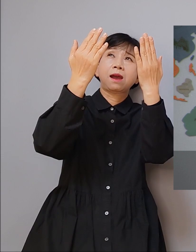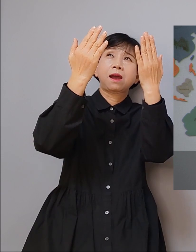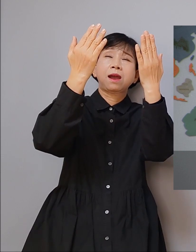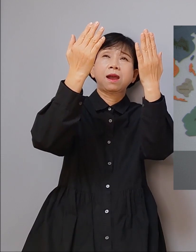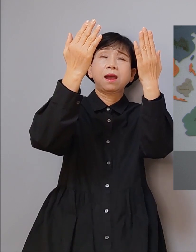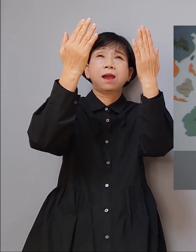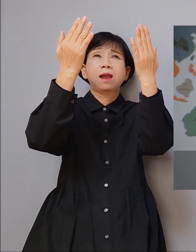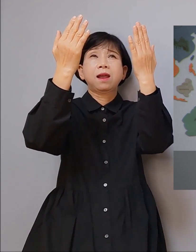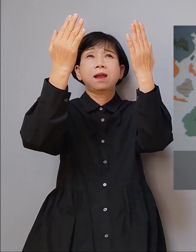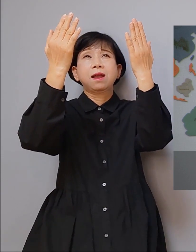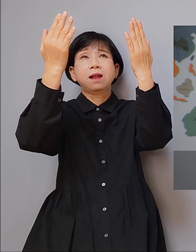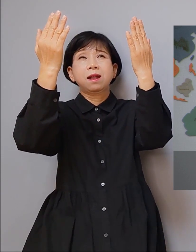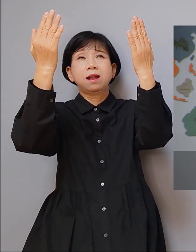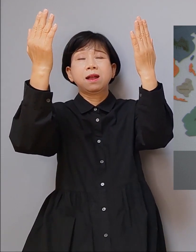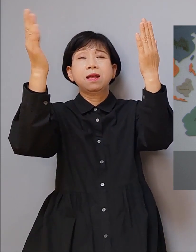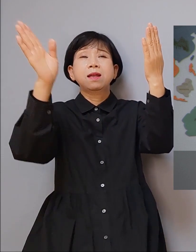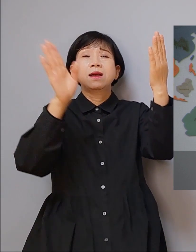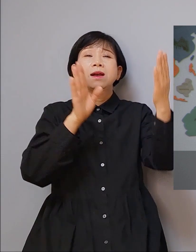드리옵니다.